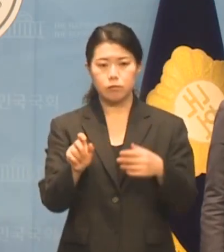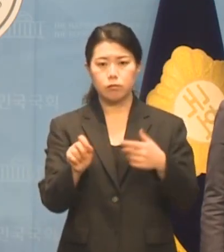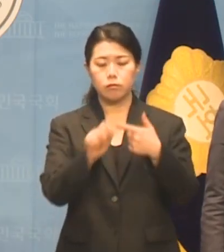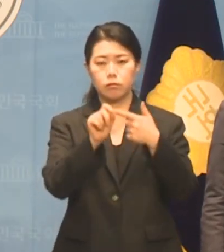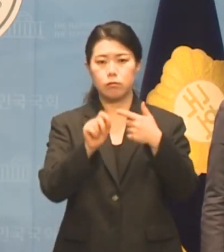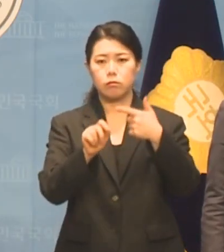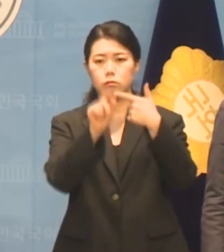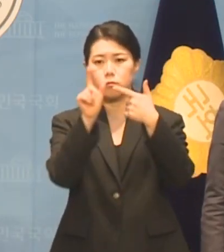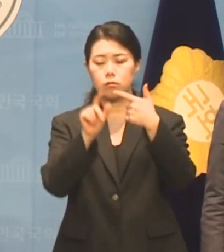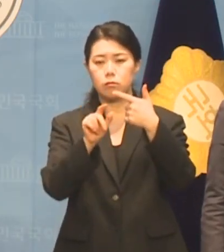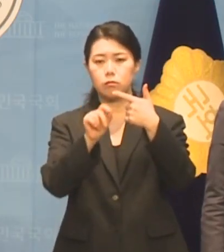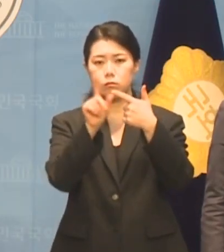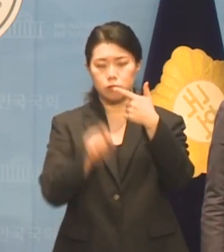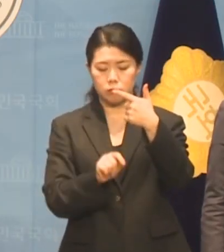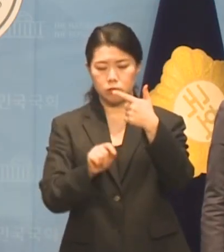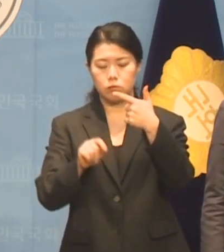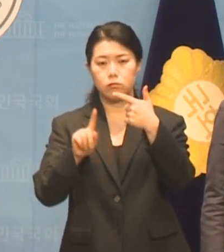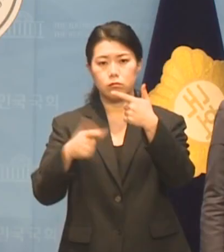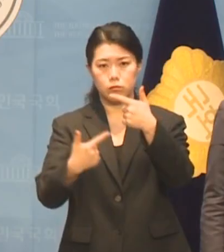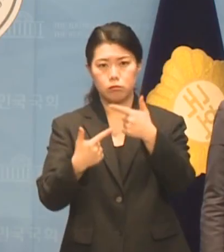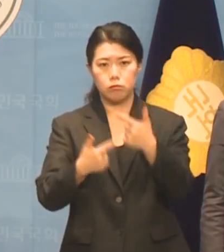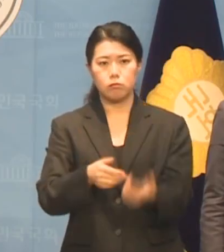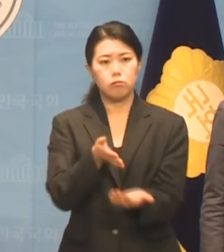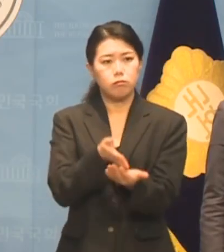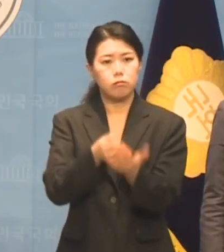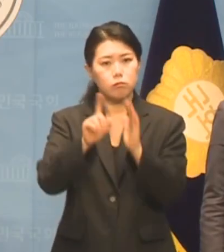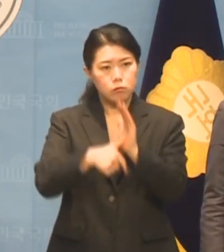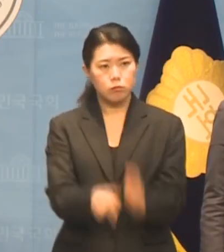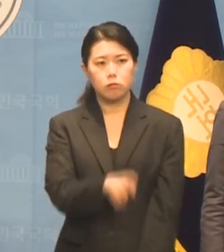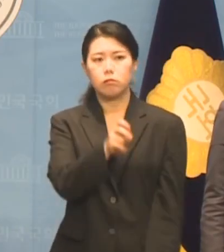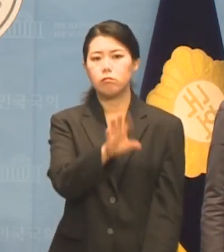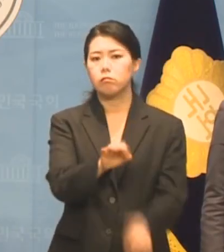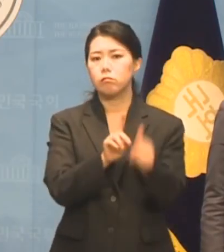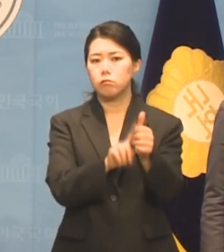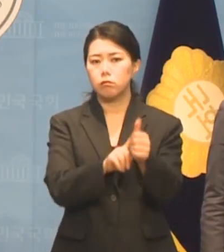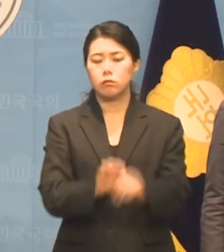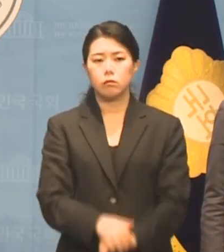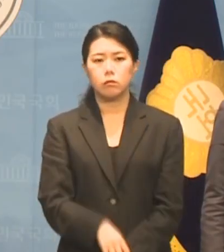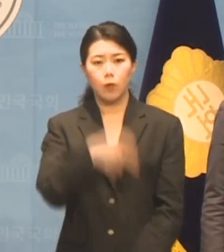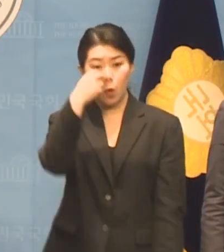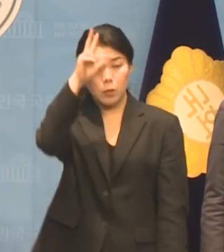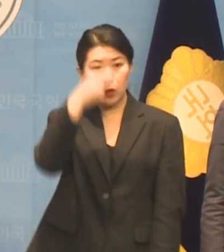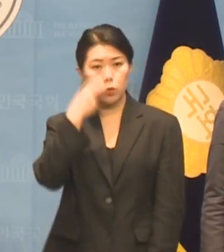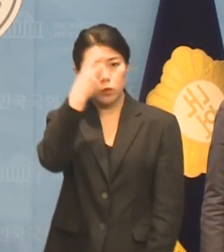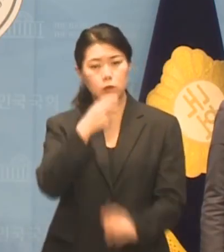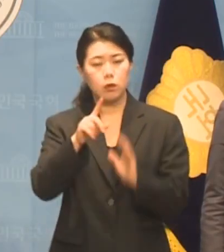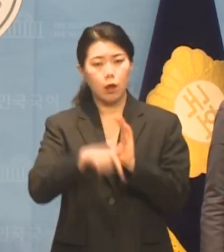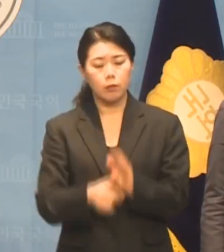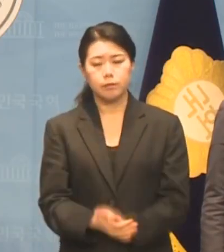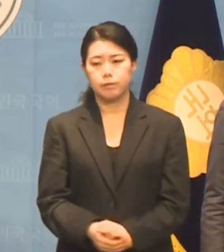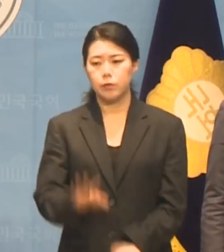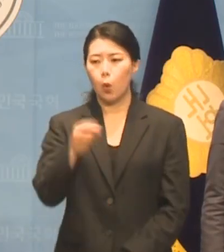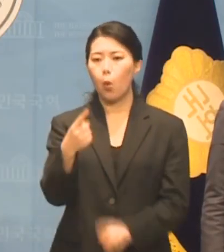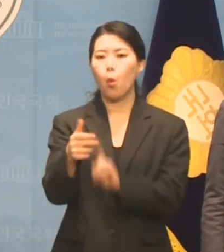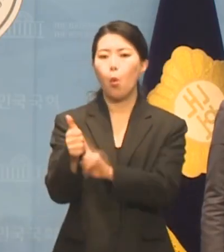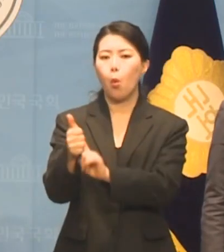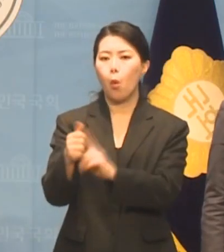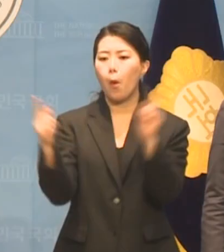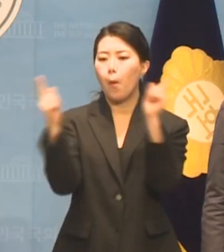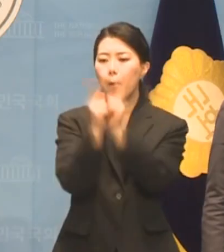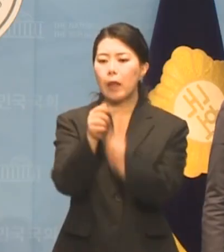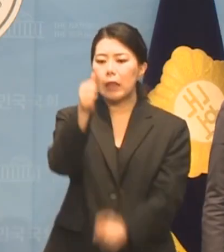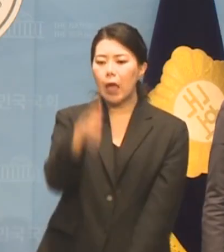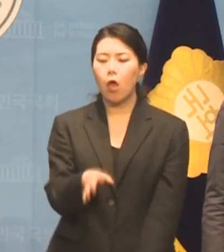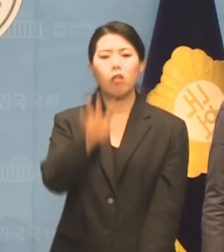한 공중파 뉴스 보도에서 명태균 씨가 검찰 조사에서 오세훈 시장을 4차례